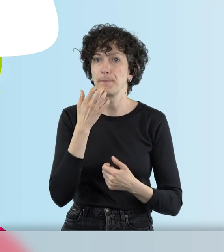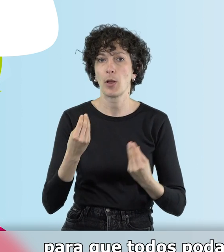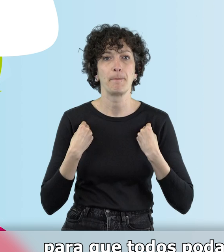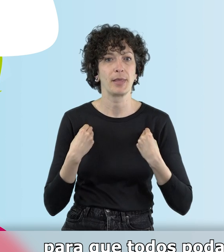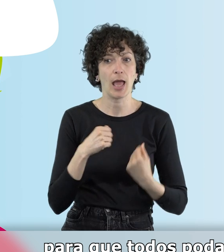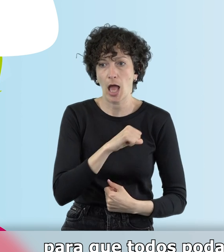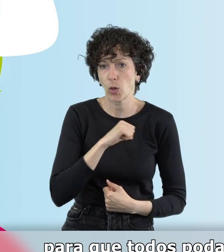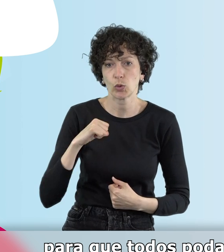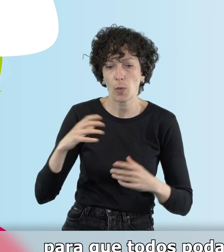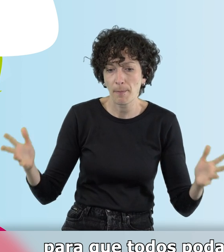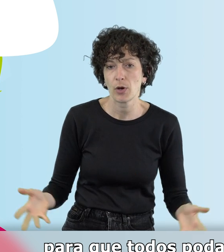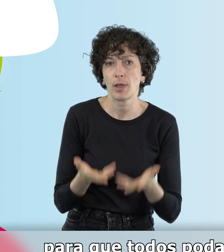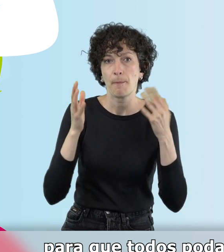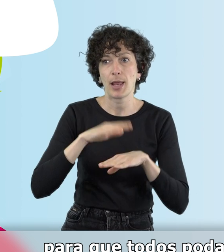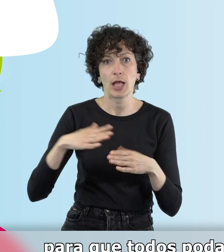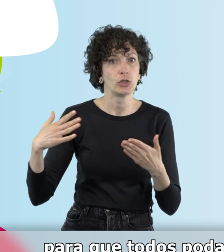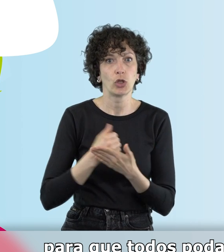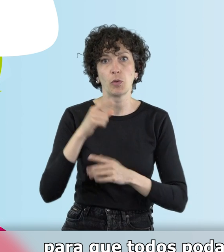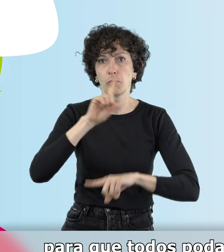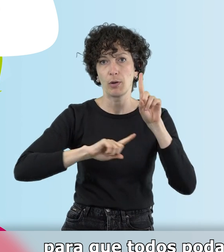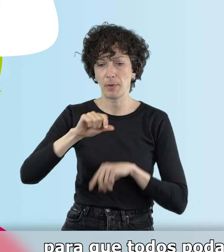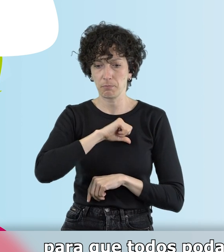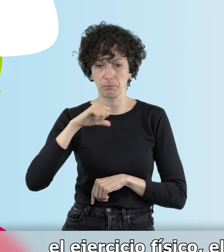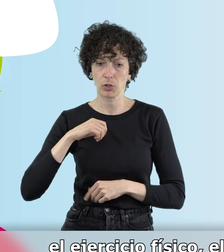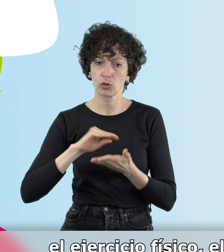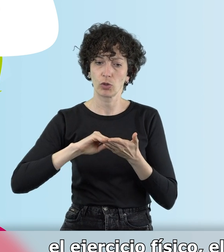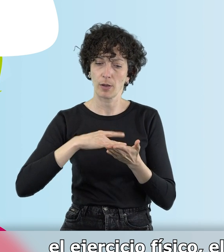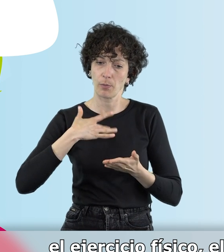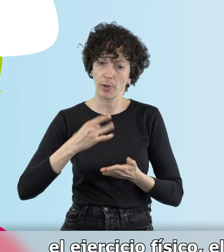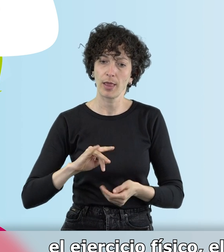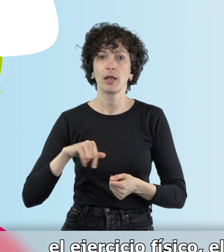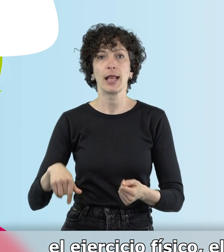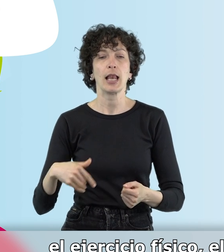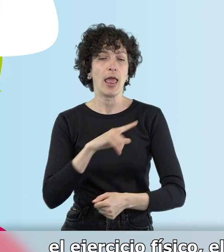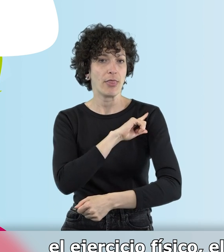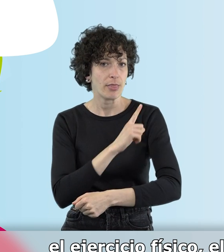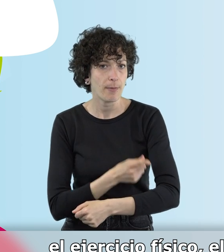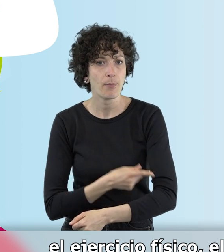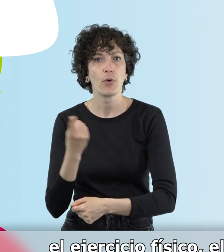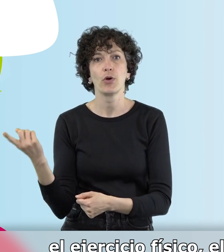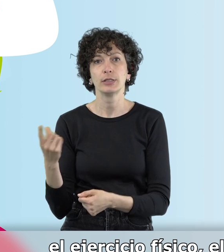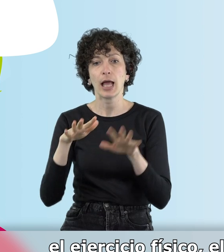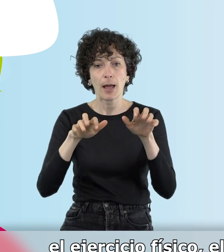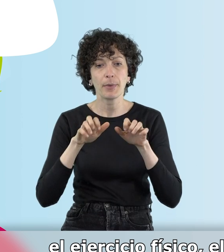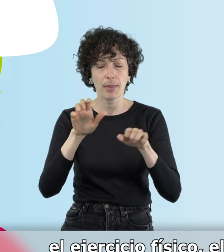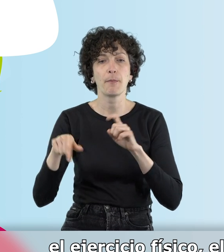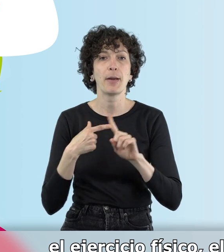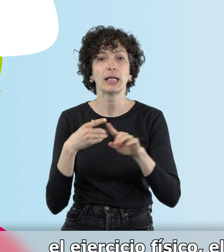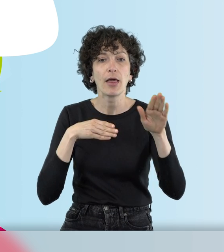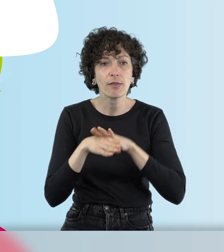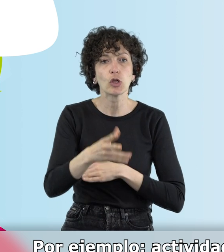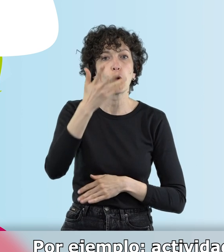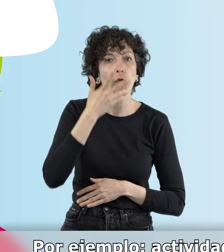vida autónoma, para que todos podamos resolver problemas por nosotros mismos, el ejercicio físico, el aprendizaje y el acceso